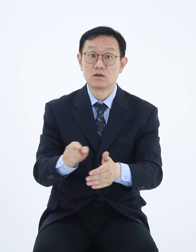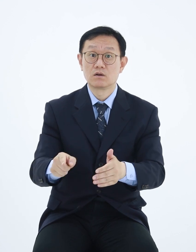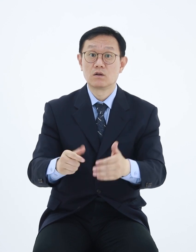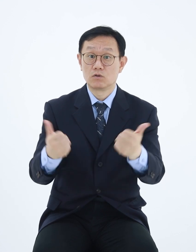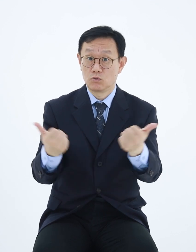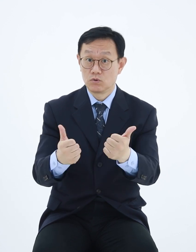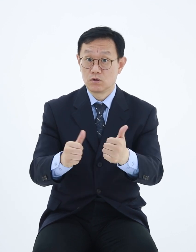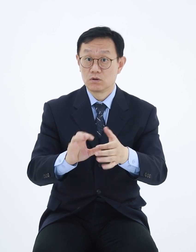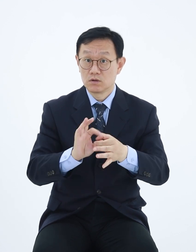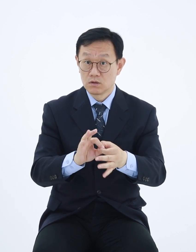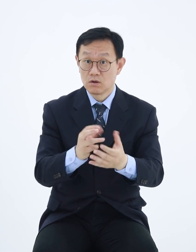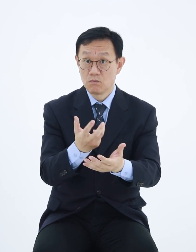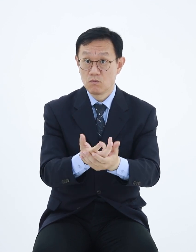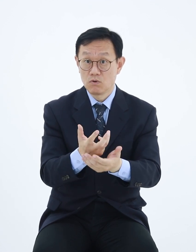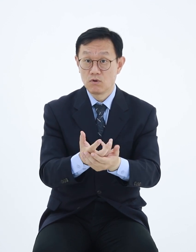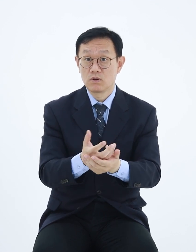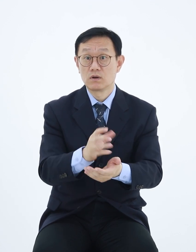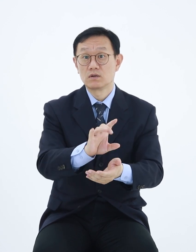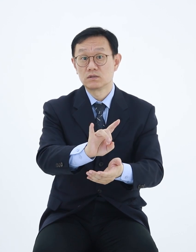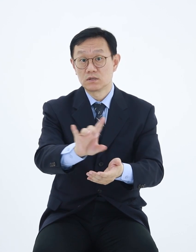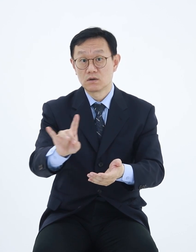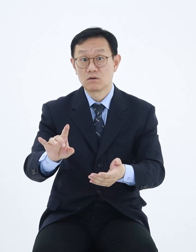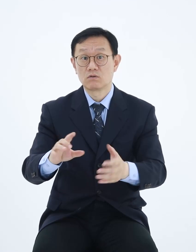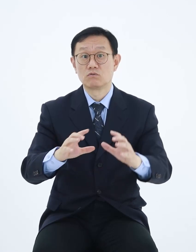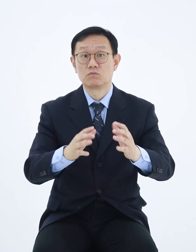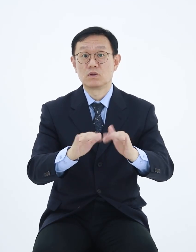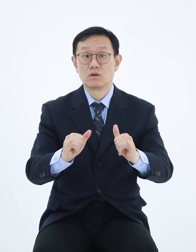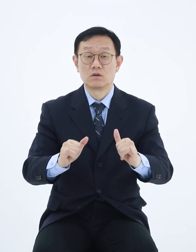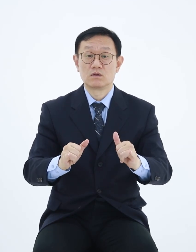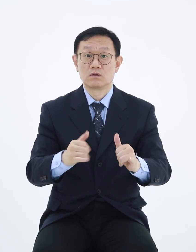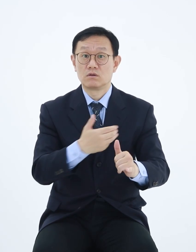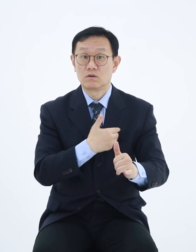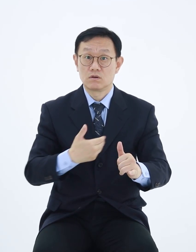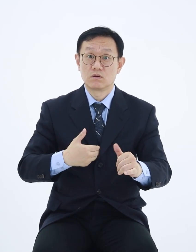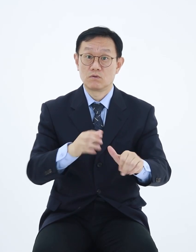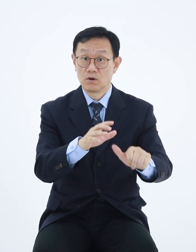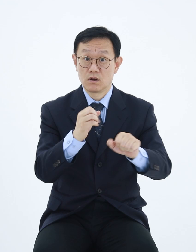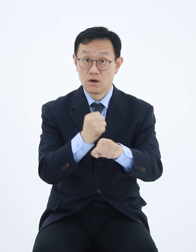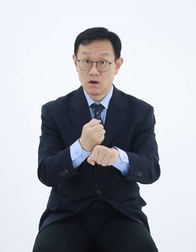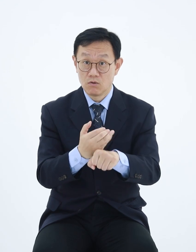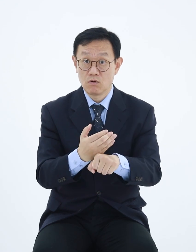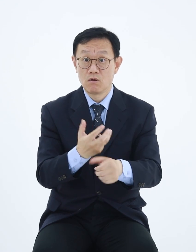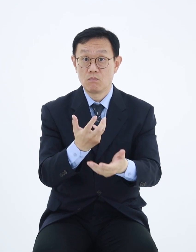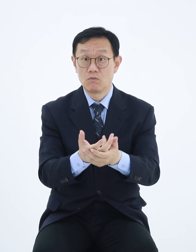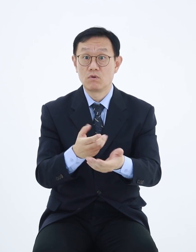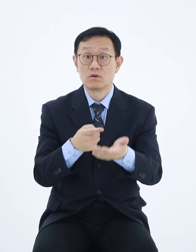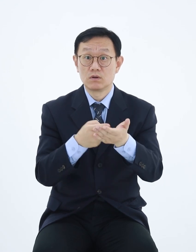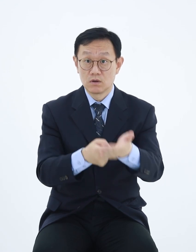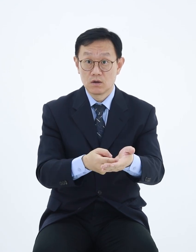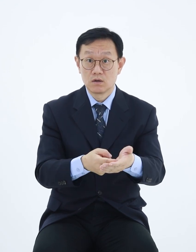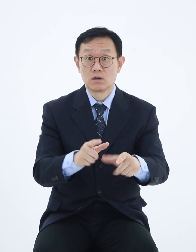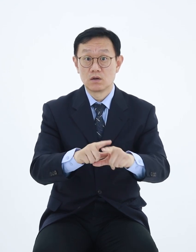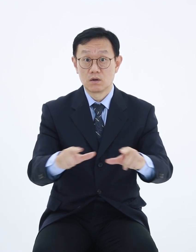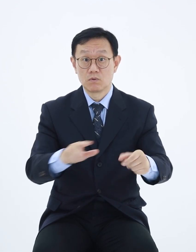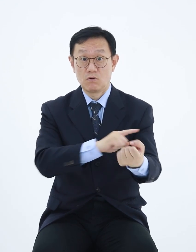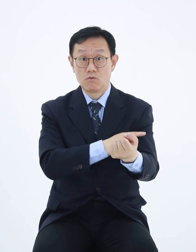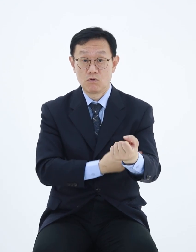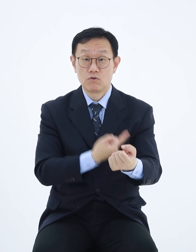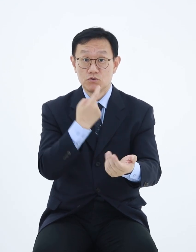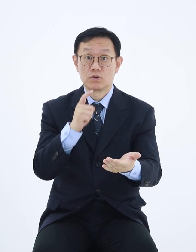거쳐 작성되는 보고서를 자국 국민이 널리 활용 가능하도록 하고 보고서에 관한 제안과 일반 권고를 쉽게 확인할 수 있도록